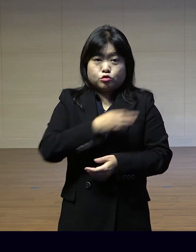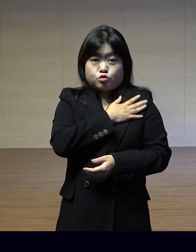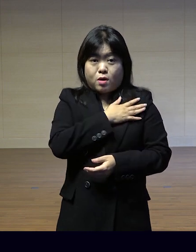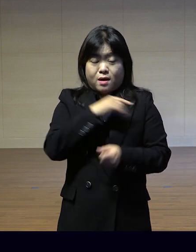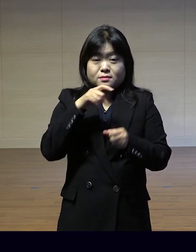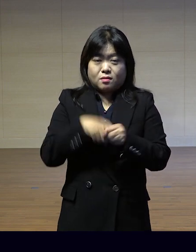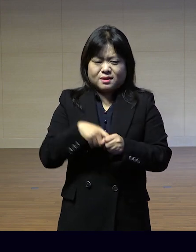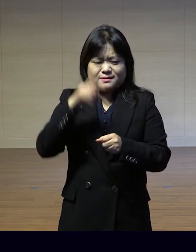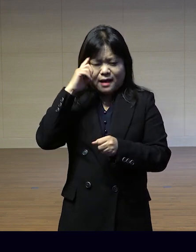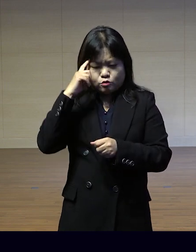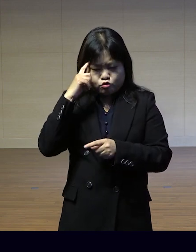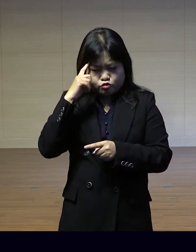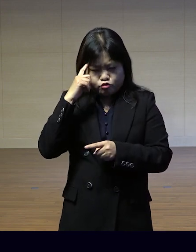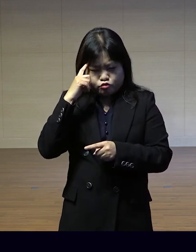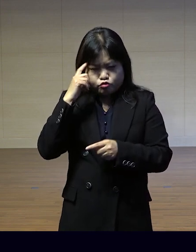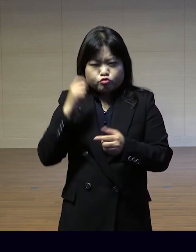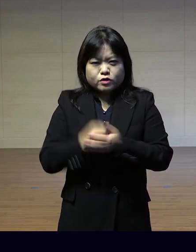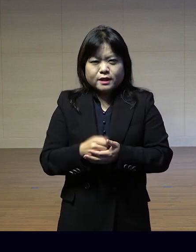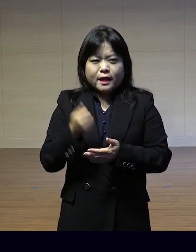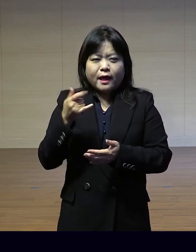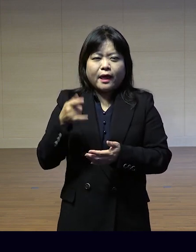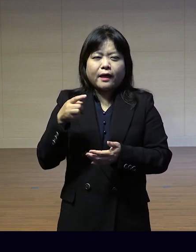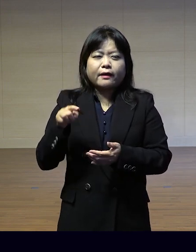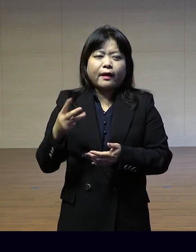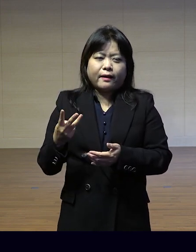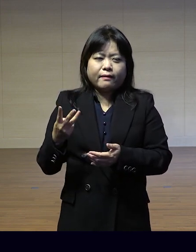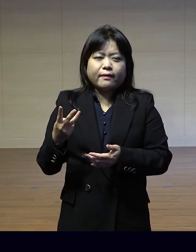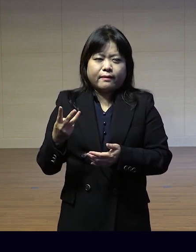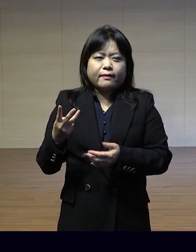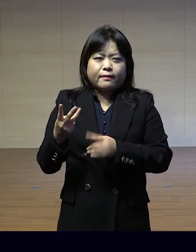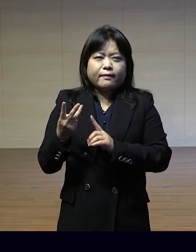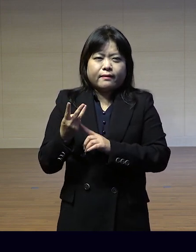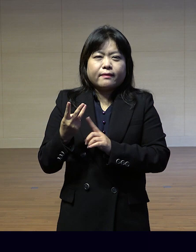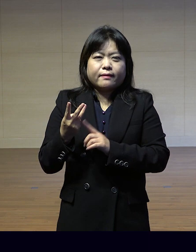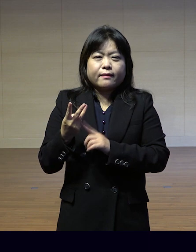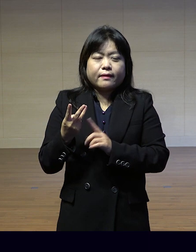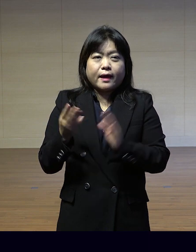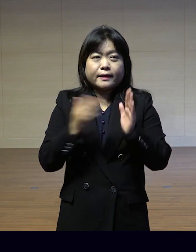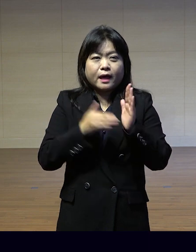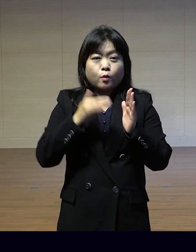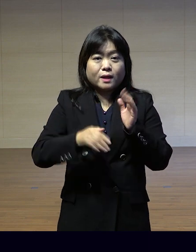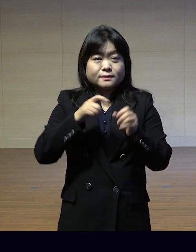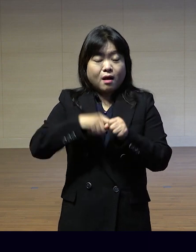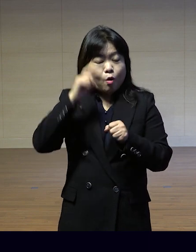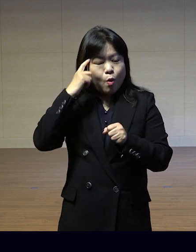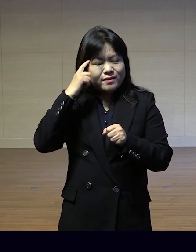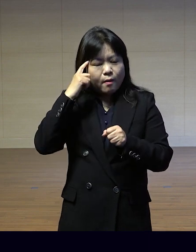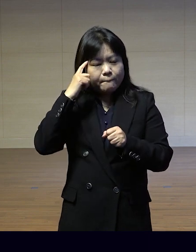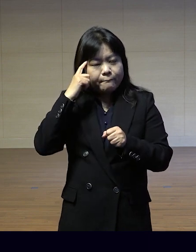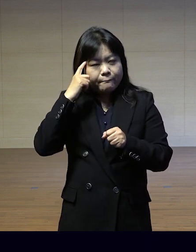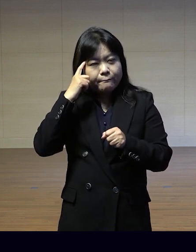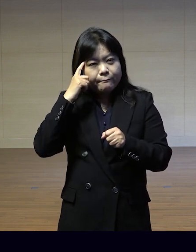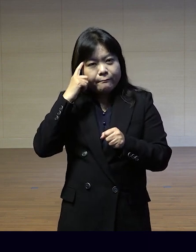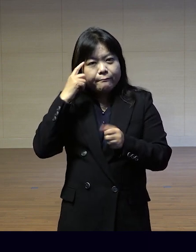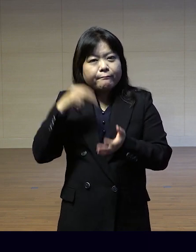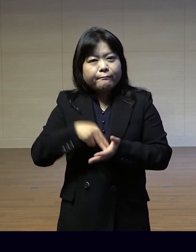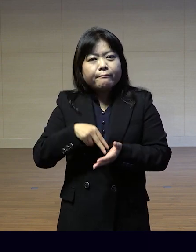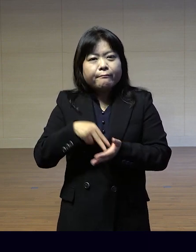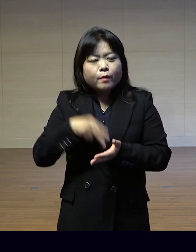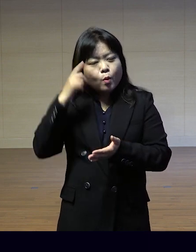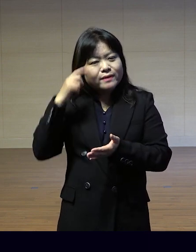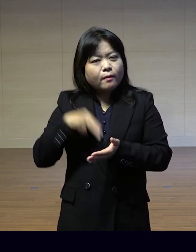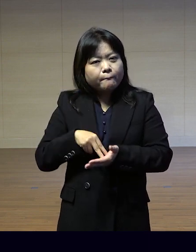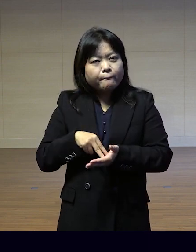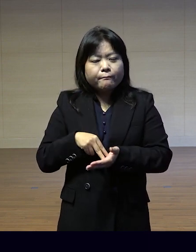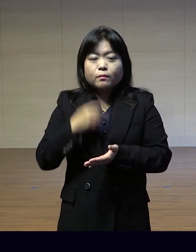부르주아적인 사유가 바로 해결의 일종의 이런 객관적 관념론이라고 우리가 표현하는 그런 사상으로